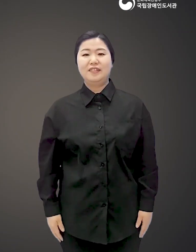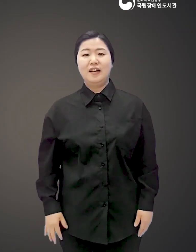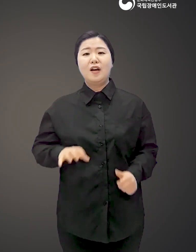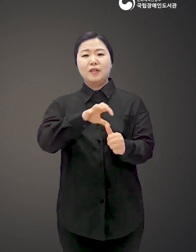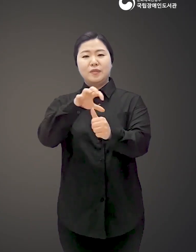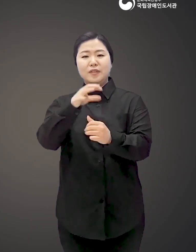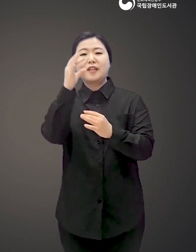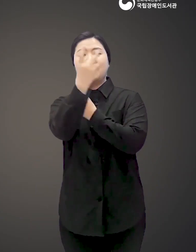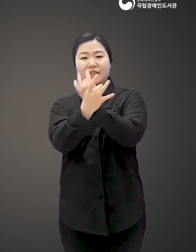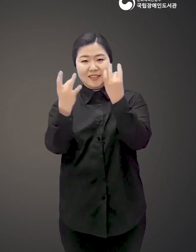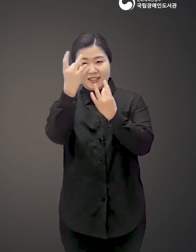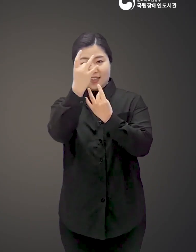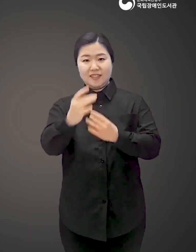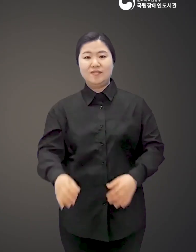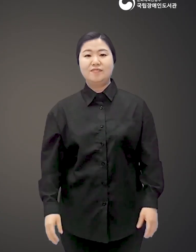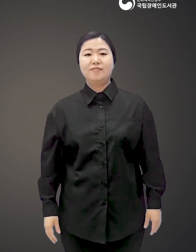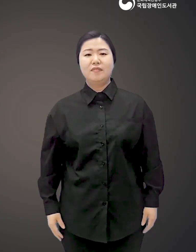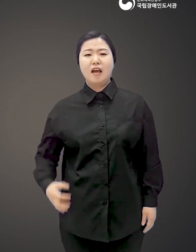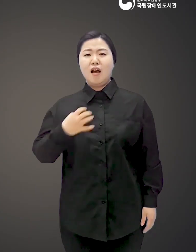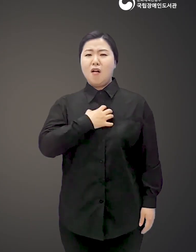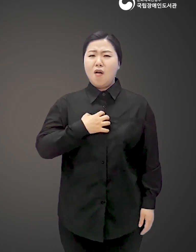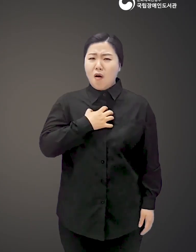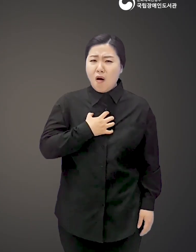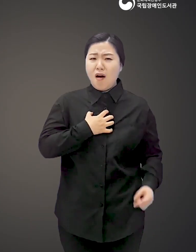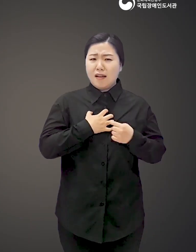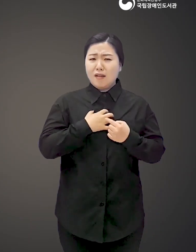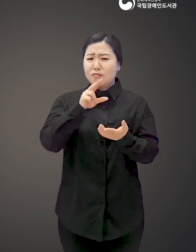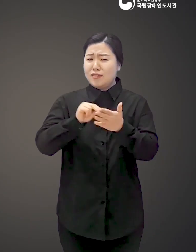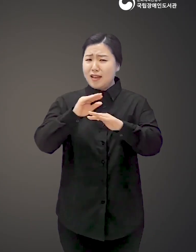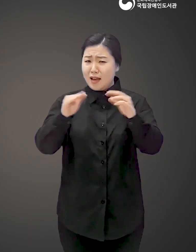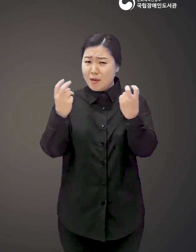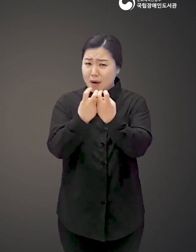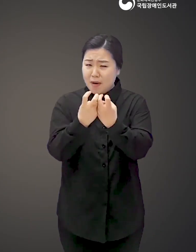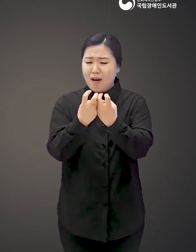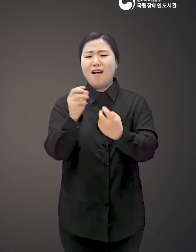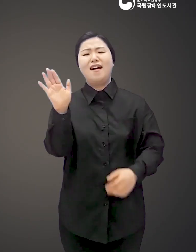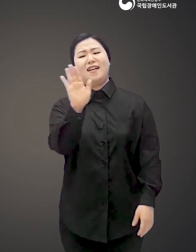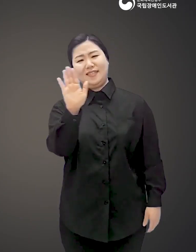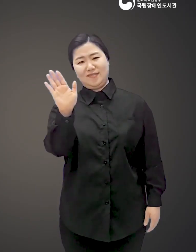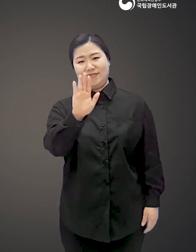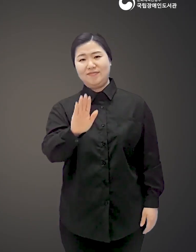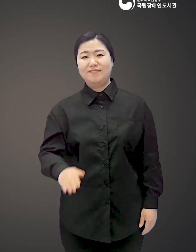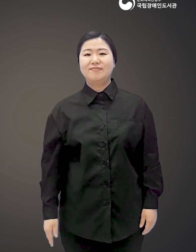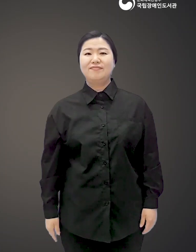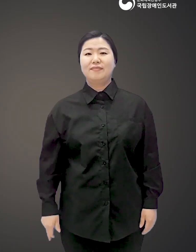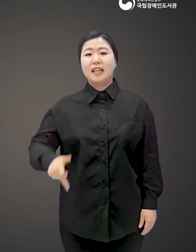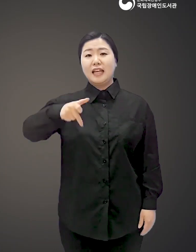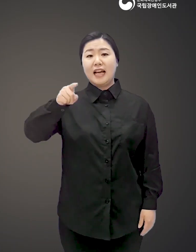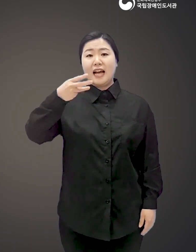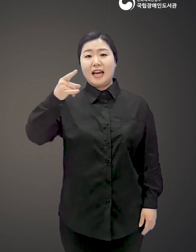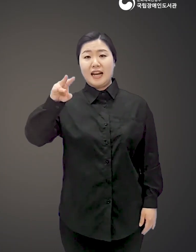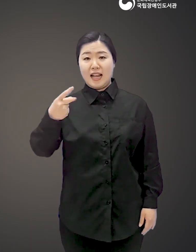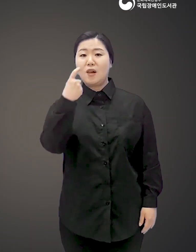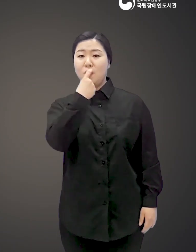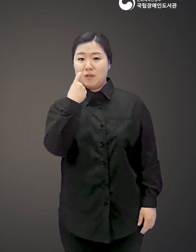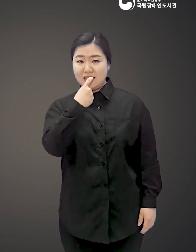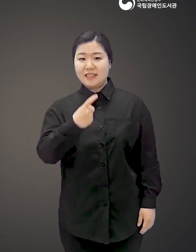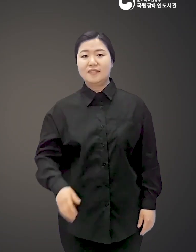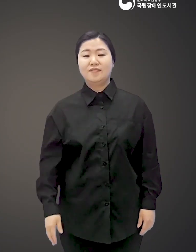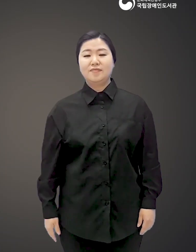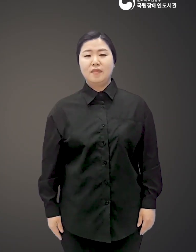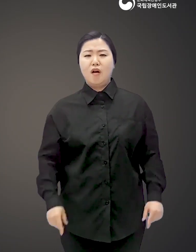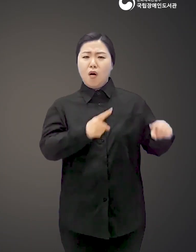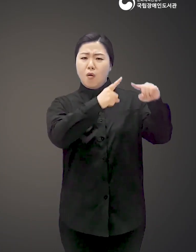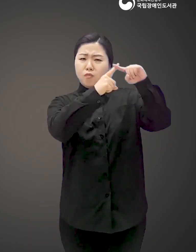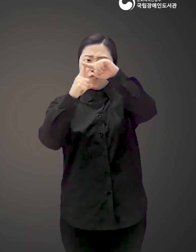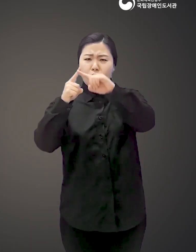없다. 통제의 환상. 걱정을 해서 걱정이 없다면 걱정이 없을 것이다. 카렐 공식.